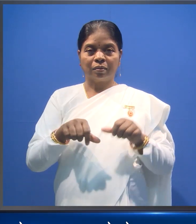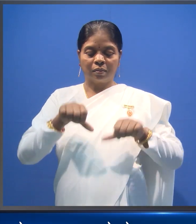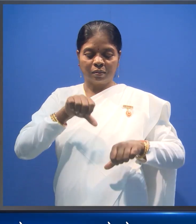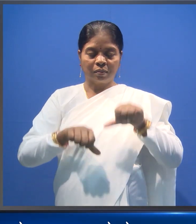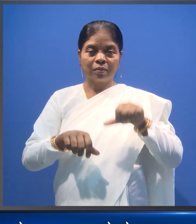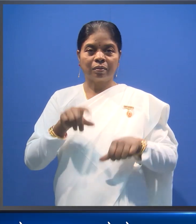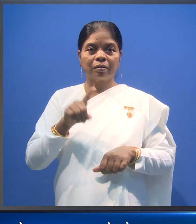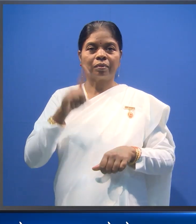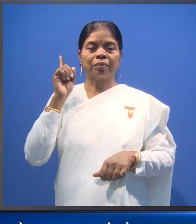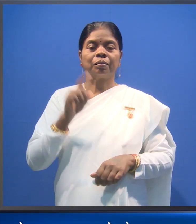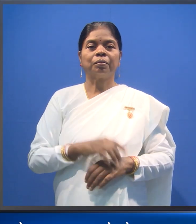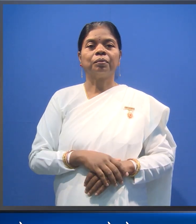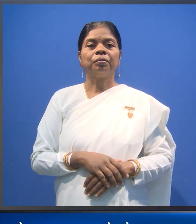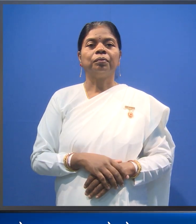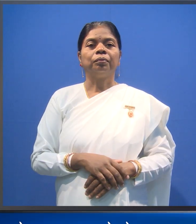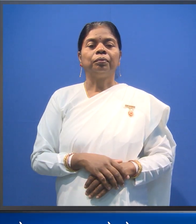पुरातत्वशास्त्रज्ञ झाले.